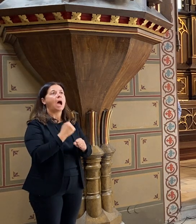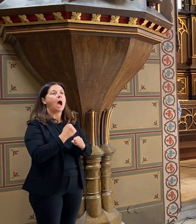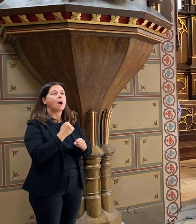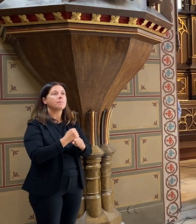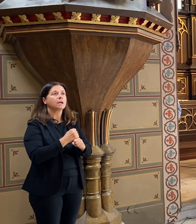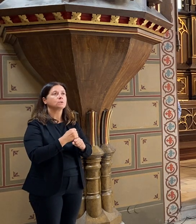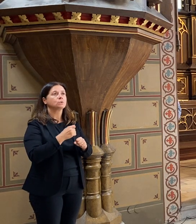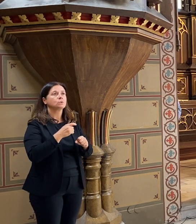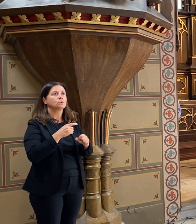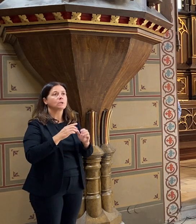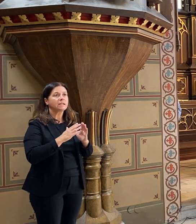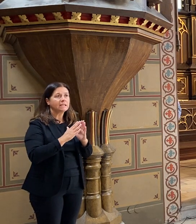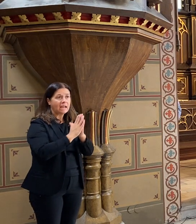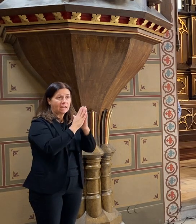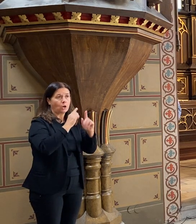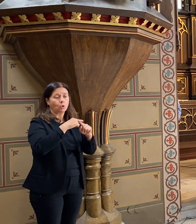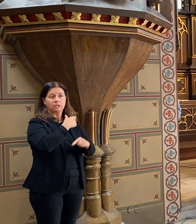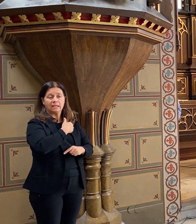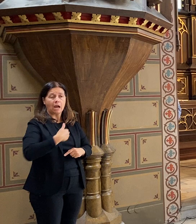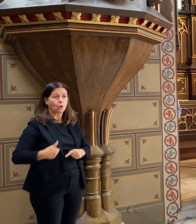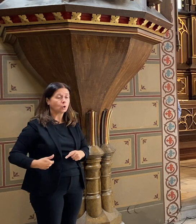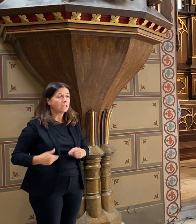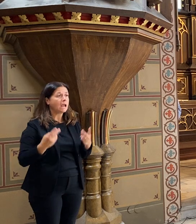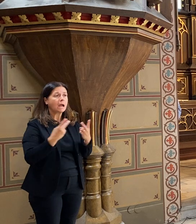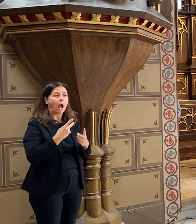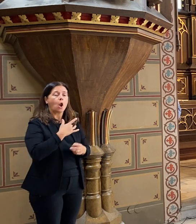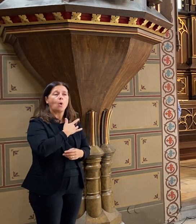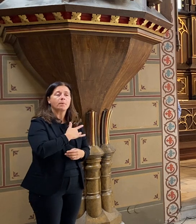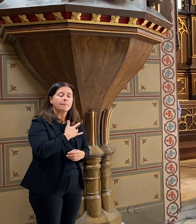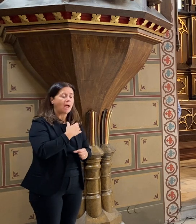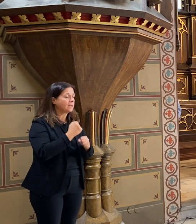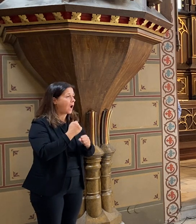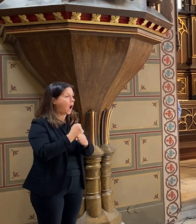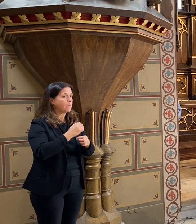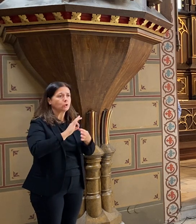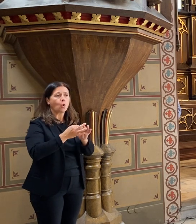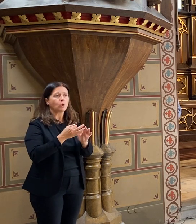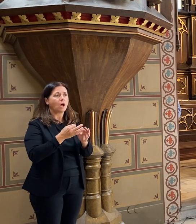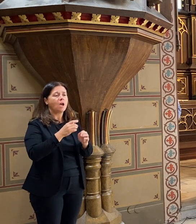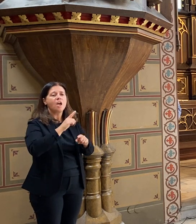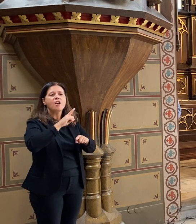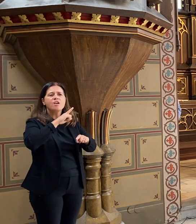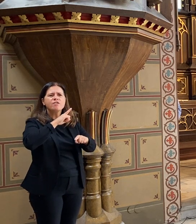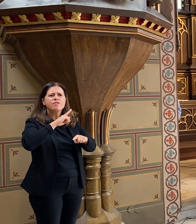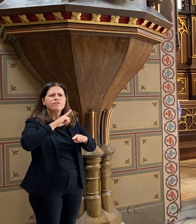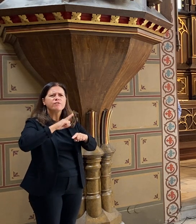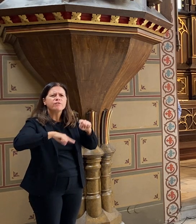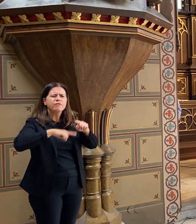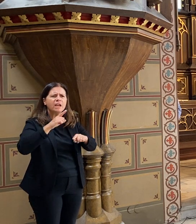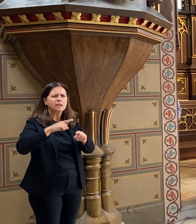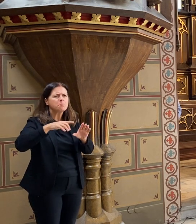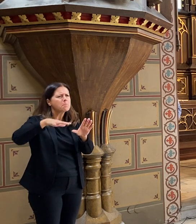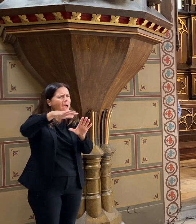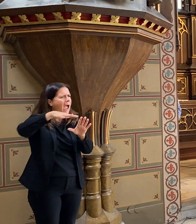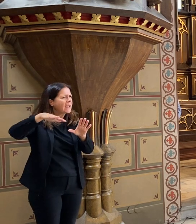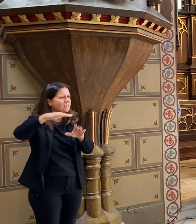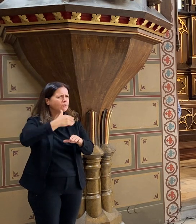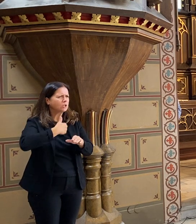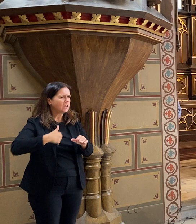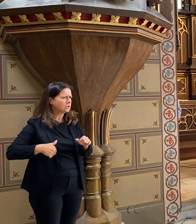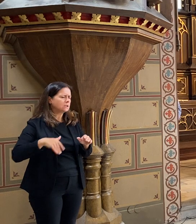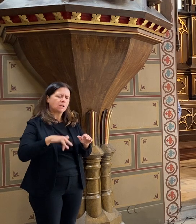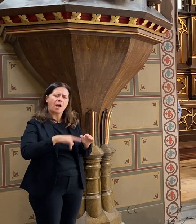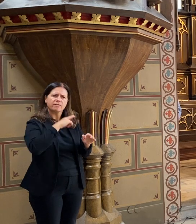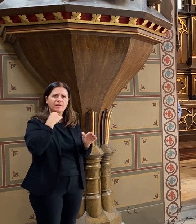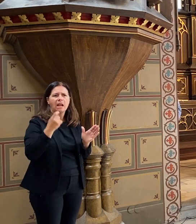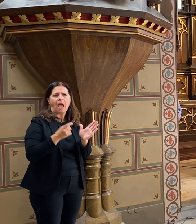von Kirche und Diakonie, egal ob in der Gemeindearbeit oder in den vielen Handlungsfeldern Diakonie, so